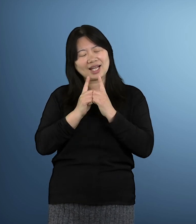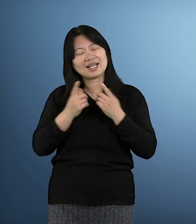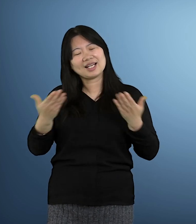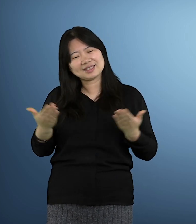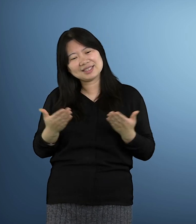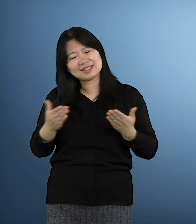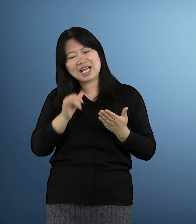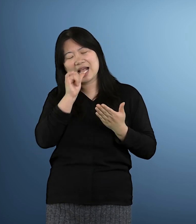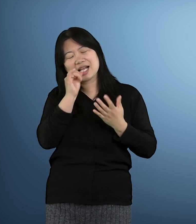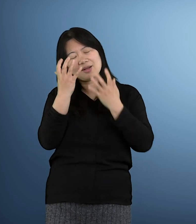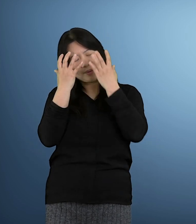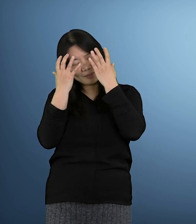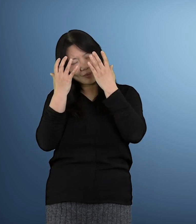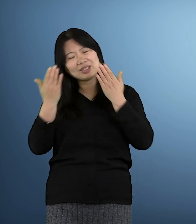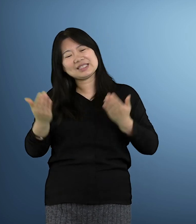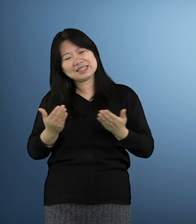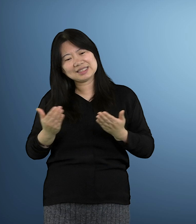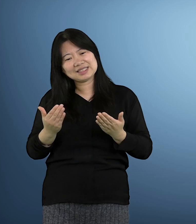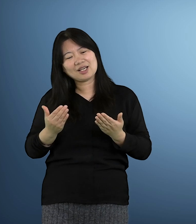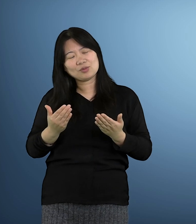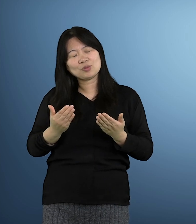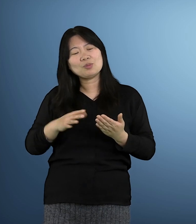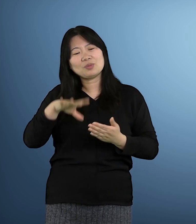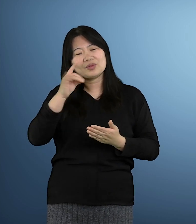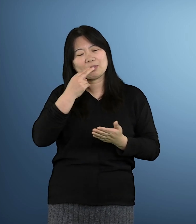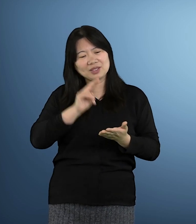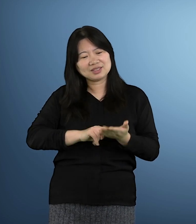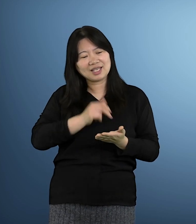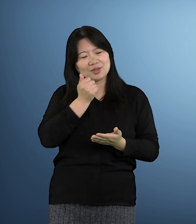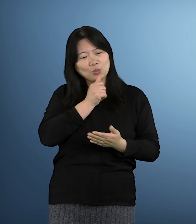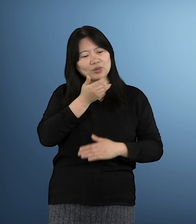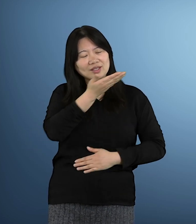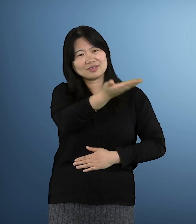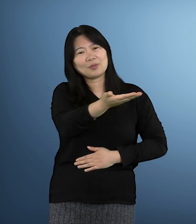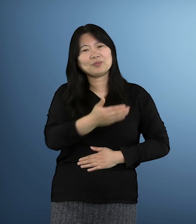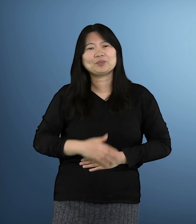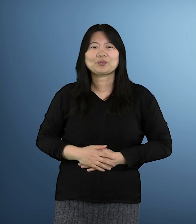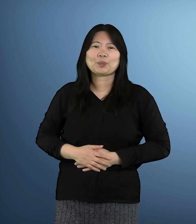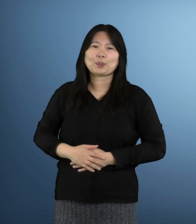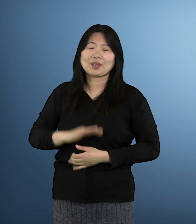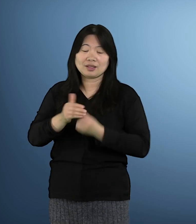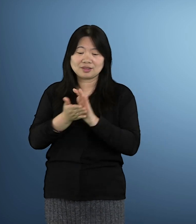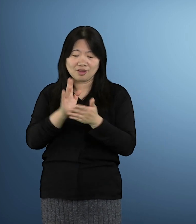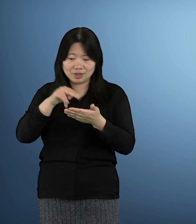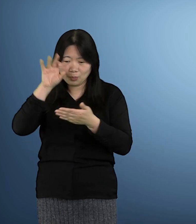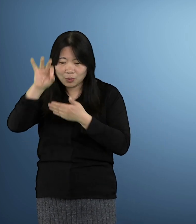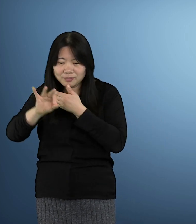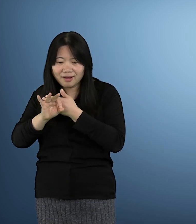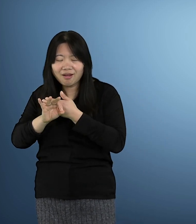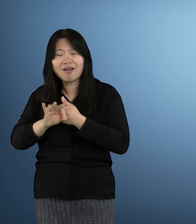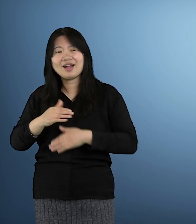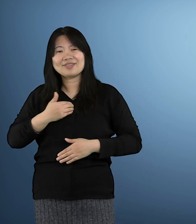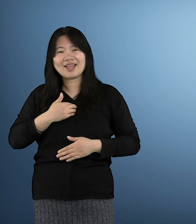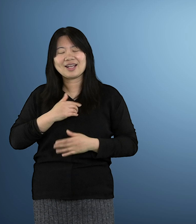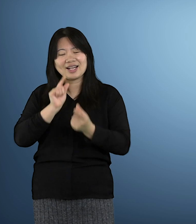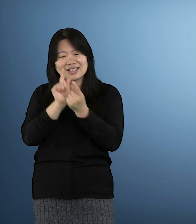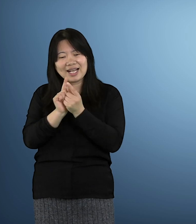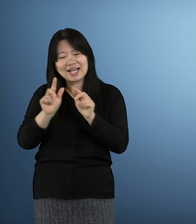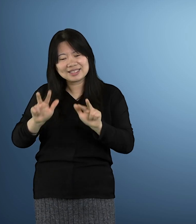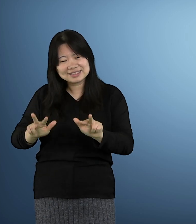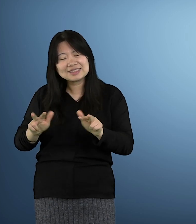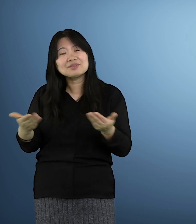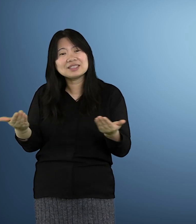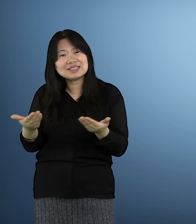성경을 좀 보십시다. 형제들아, 내가 당한 일이 도리어 복음 전파에